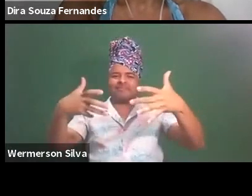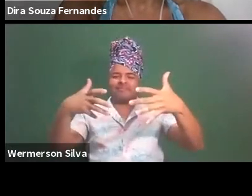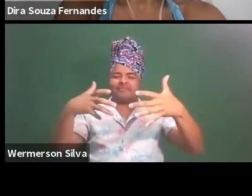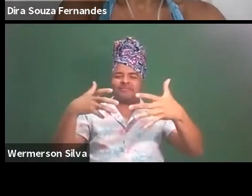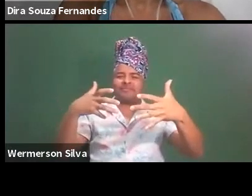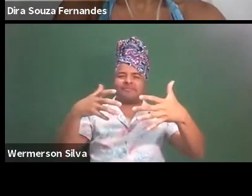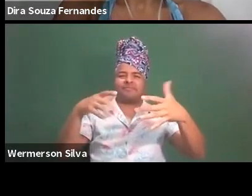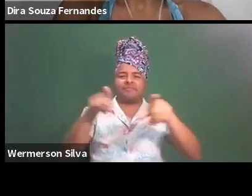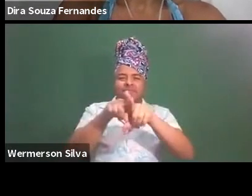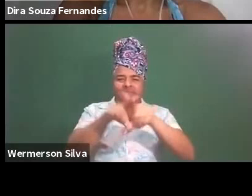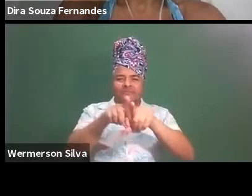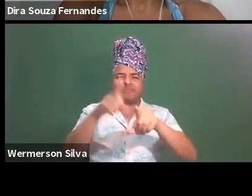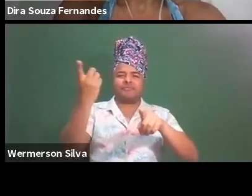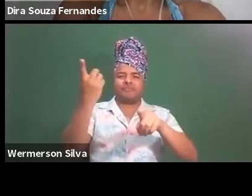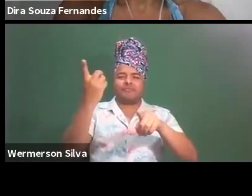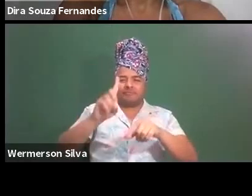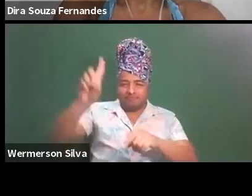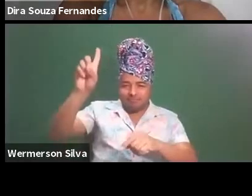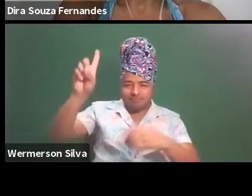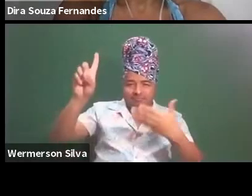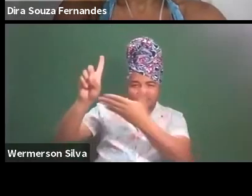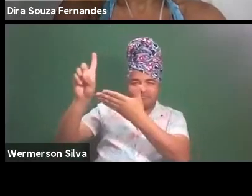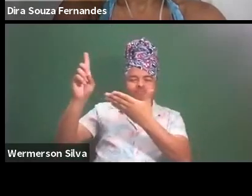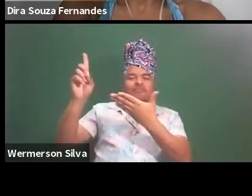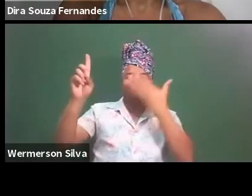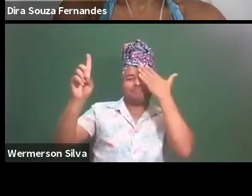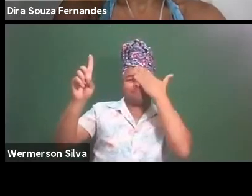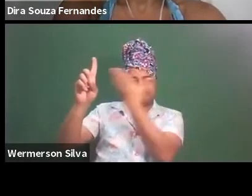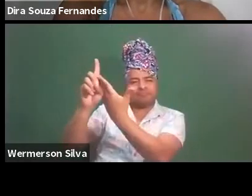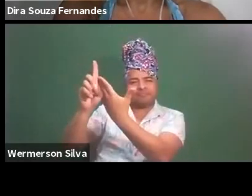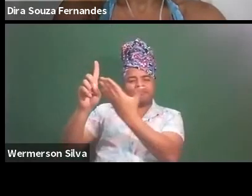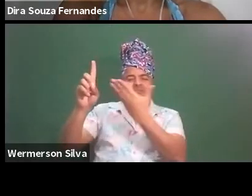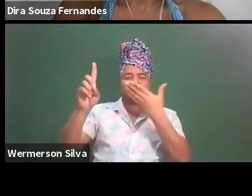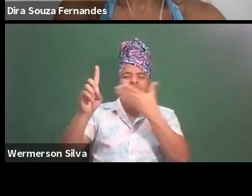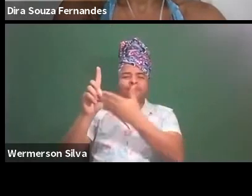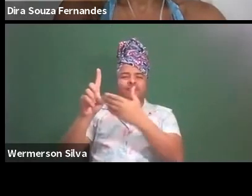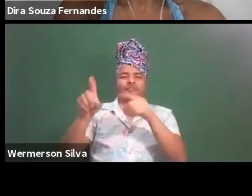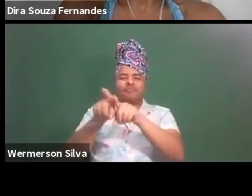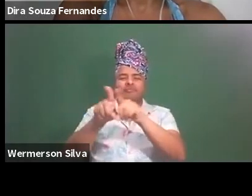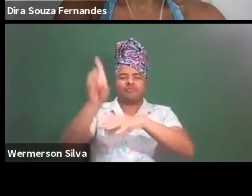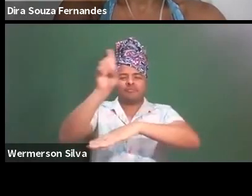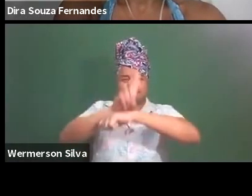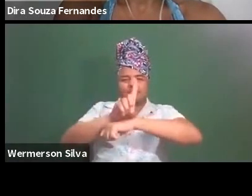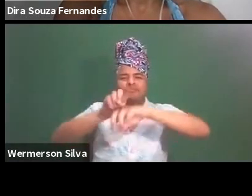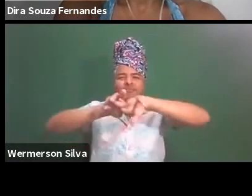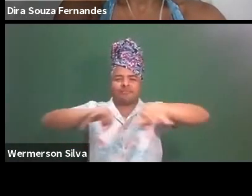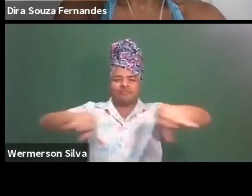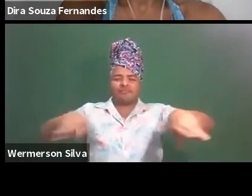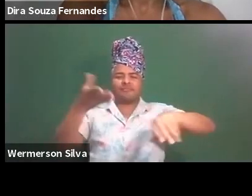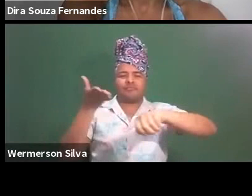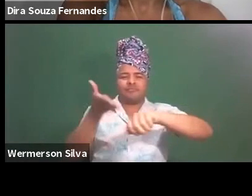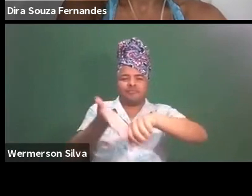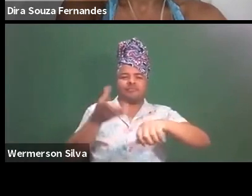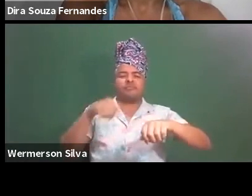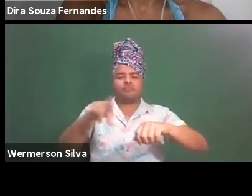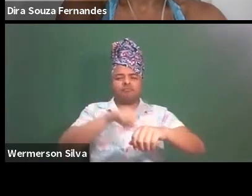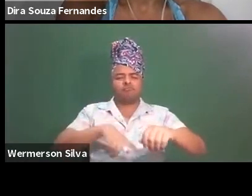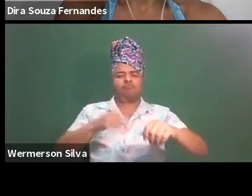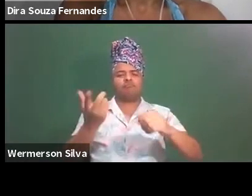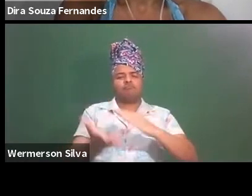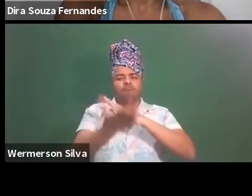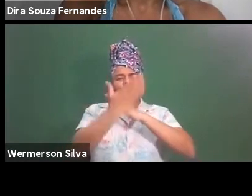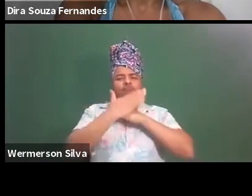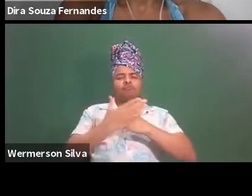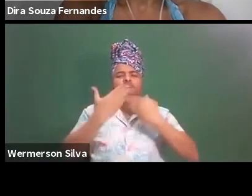A Deus, a Zambi, que nos permitiu e que permitiu os orixás atuarem